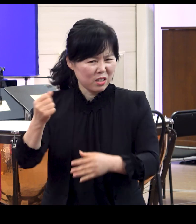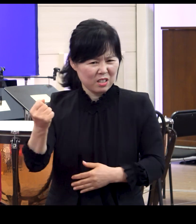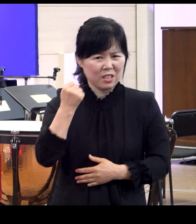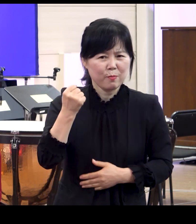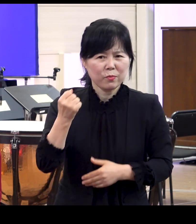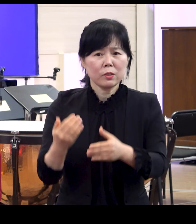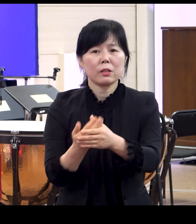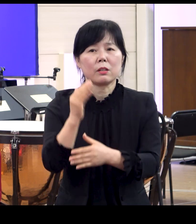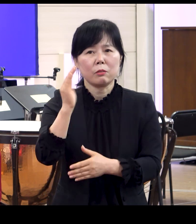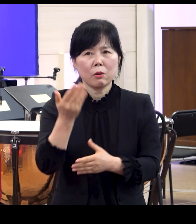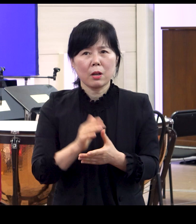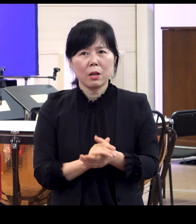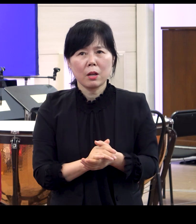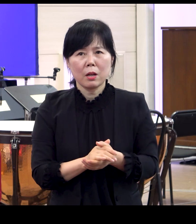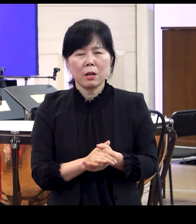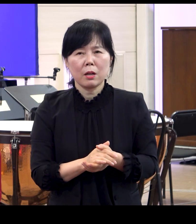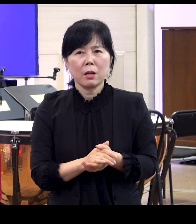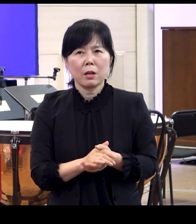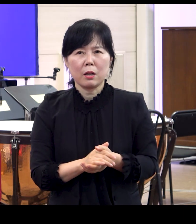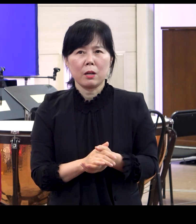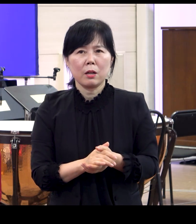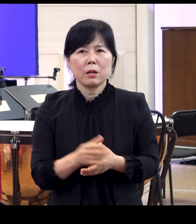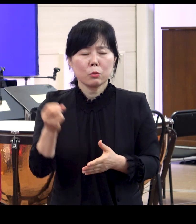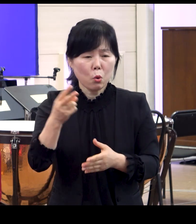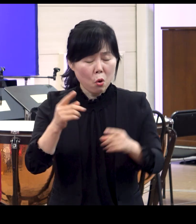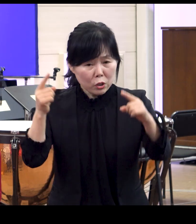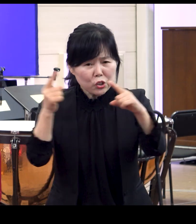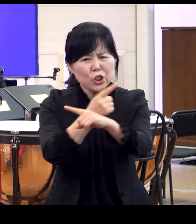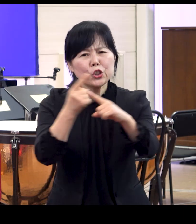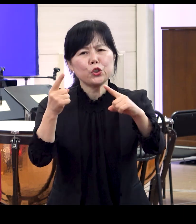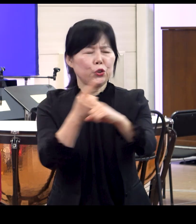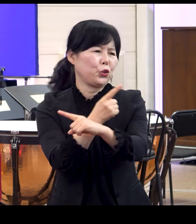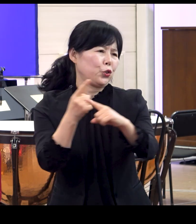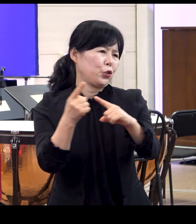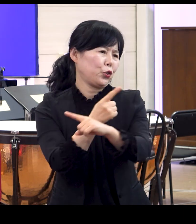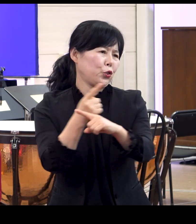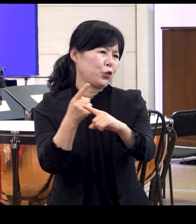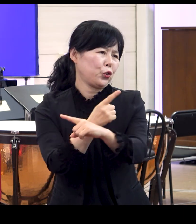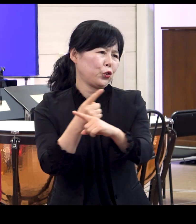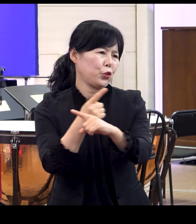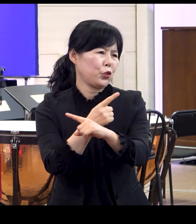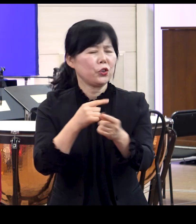뭐예요? 치료하는 광선을 바라리니 치유의 역사를 일으키기도 하고,